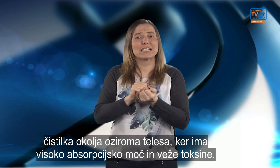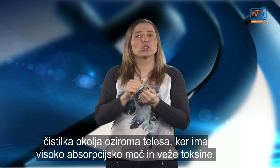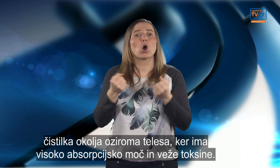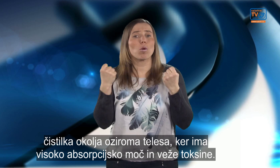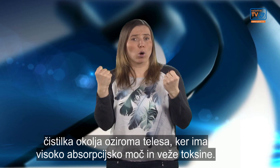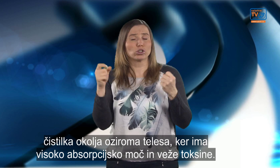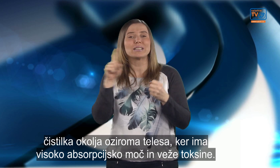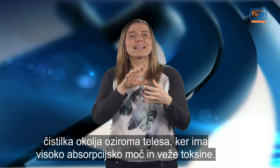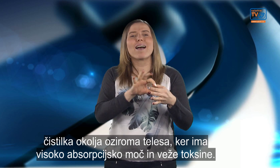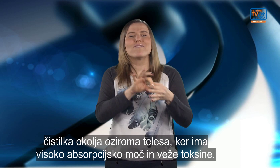toksine.